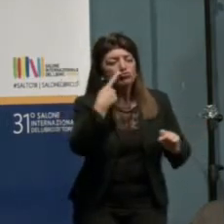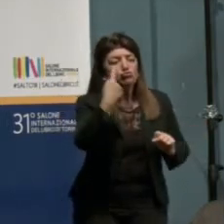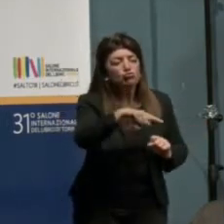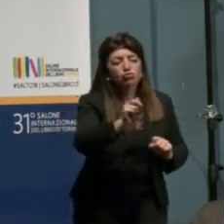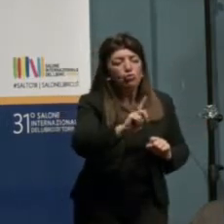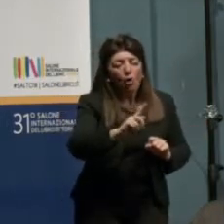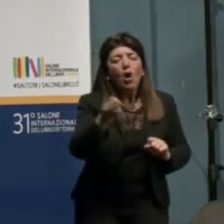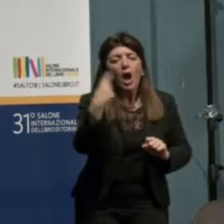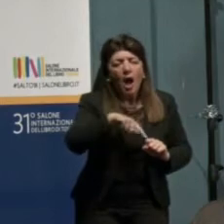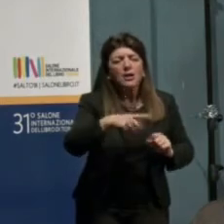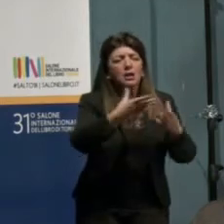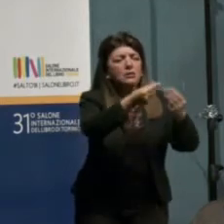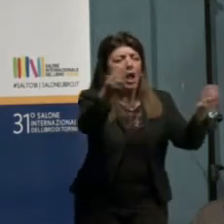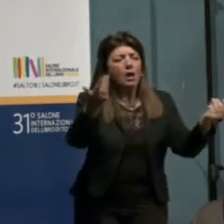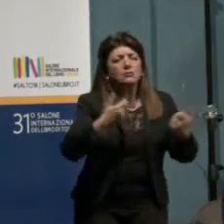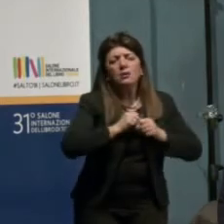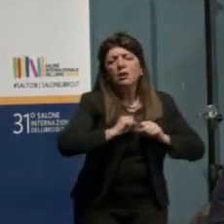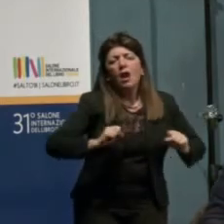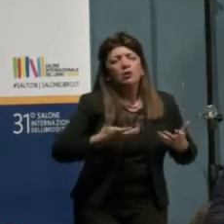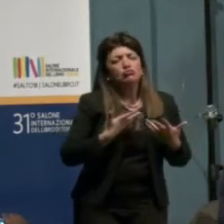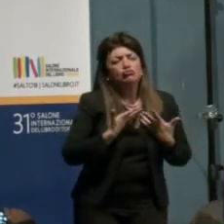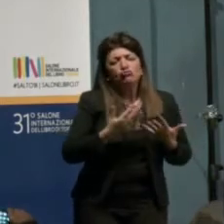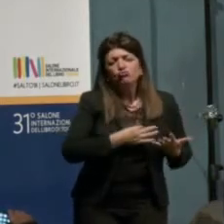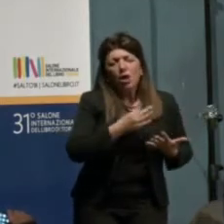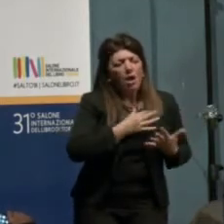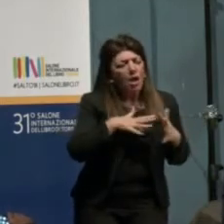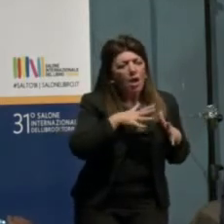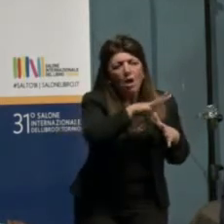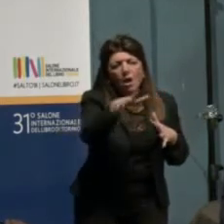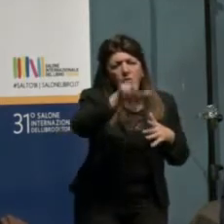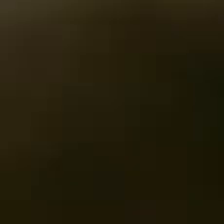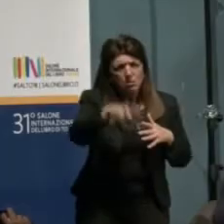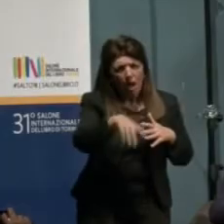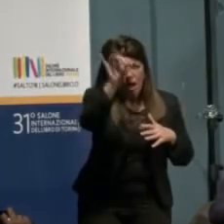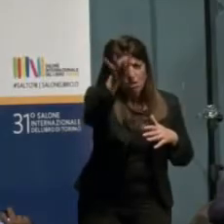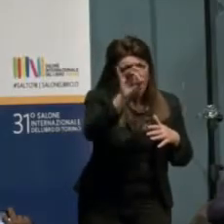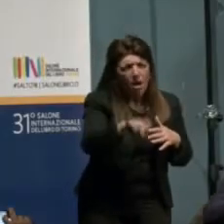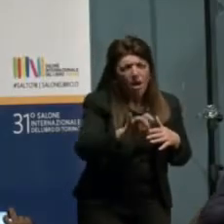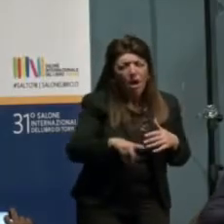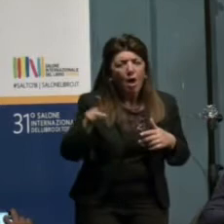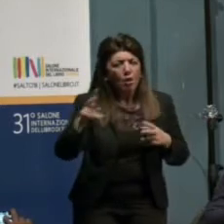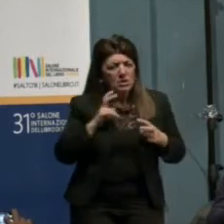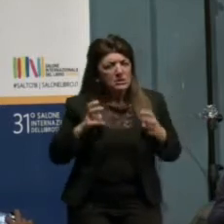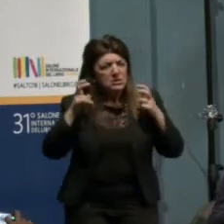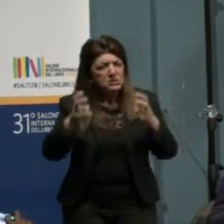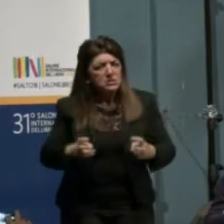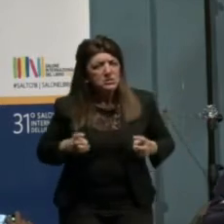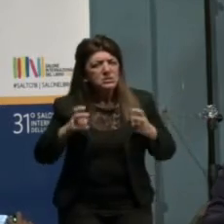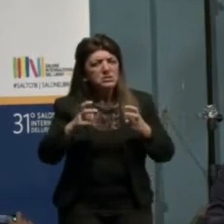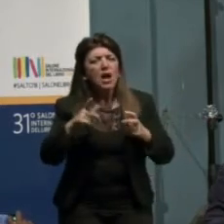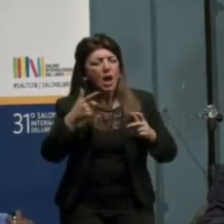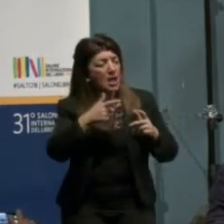tantissime tragedie che ha e ha avuto l'italia ea una sinergia e le mette in sinergia